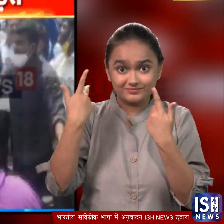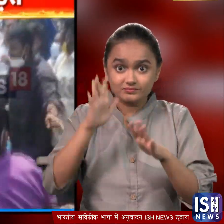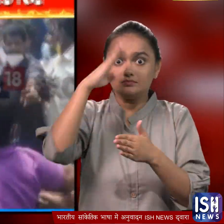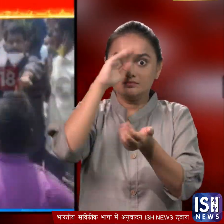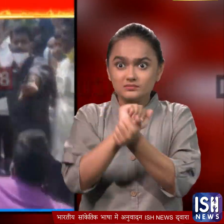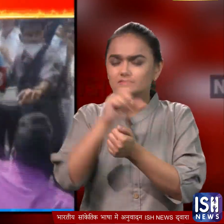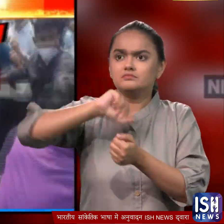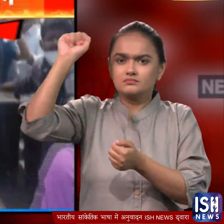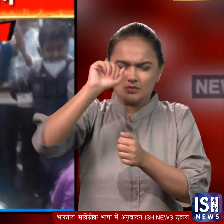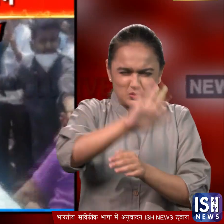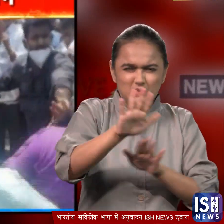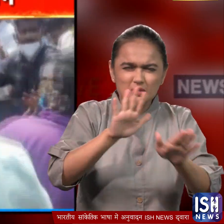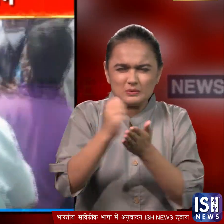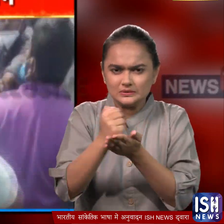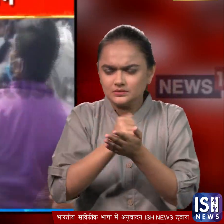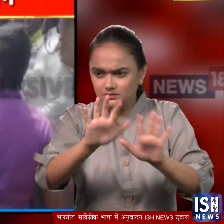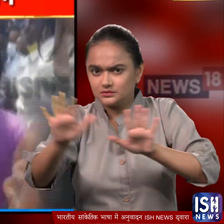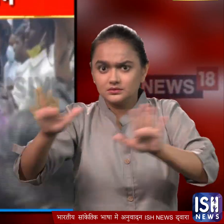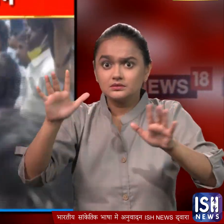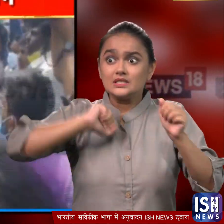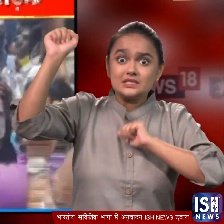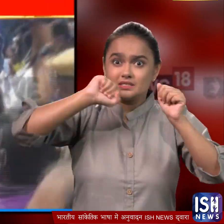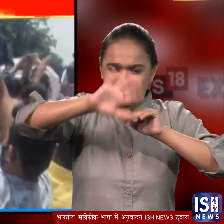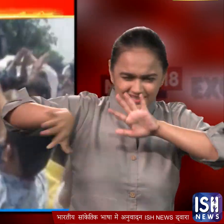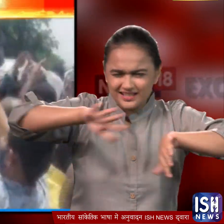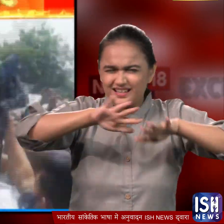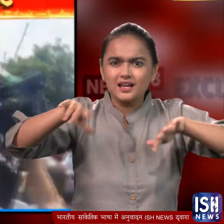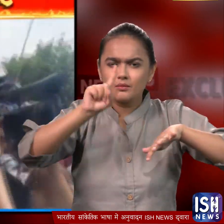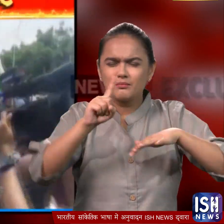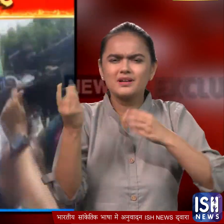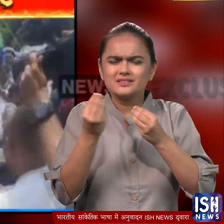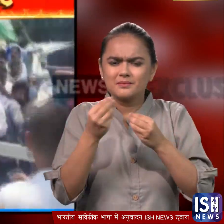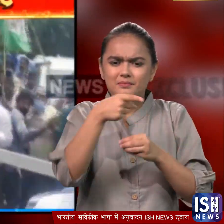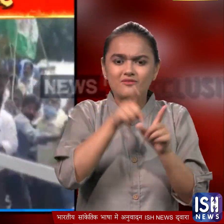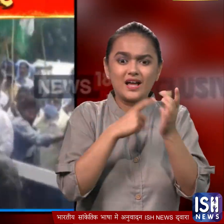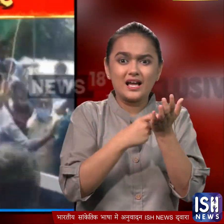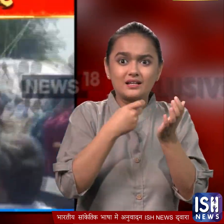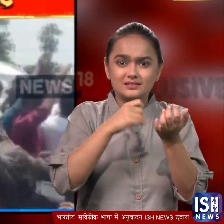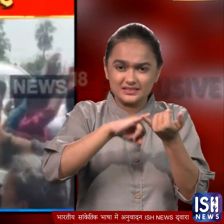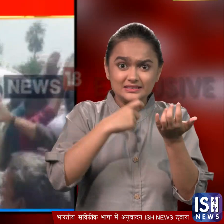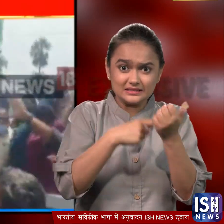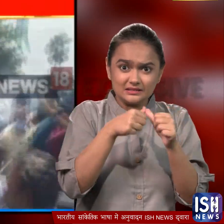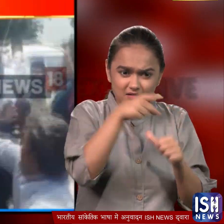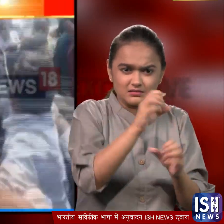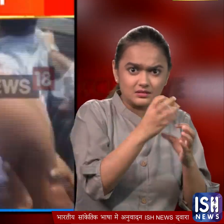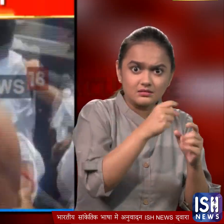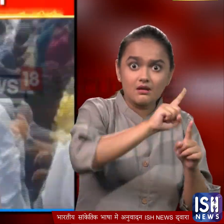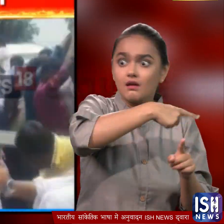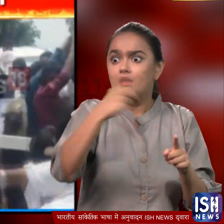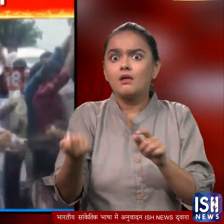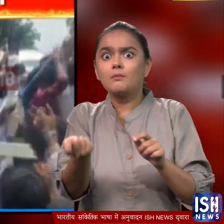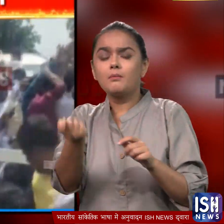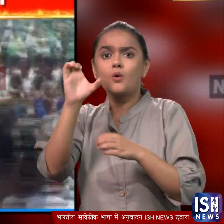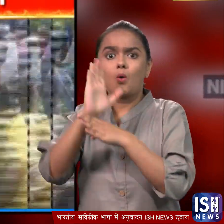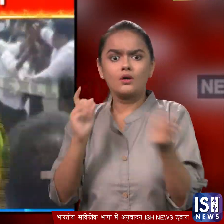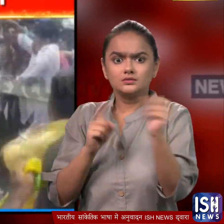जिसके बाद पुलिस ने मोर्चा संभाला और हंगामा कर रहे लोगों को अलग करने में जुट गई। लेकिन इसी बीच वाईएसआर कांग्रेस के कुछ लोगों ने टीडीपी के समर्थकों पर